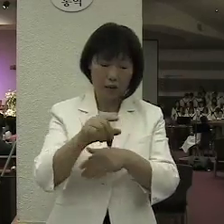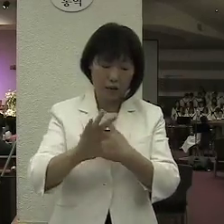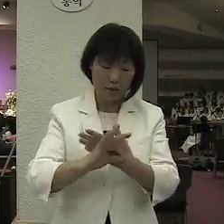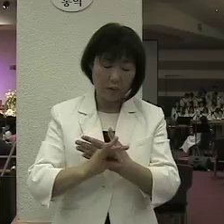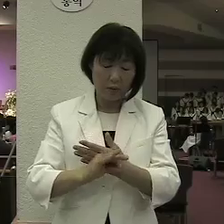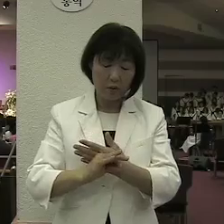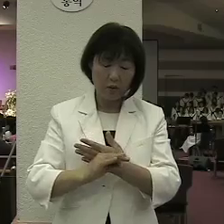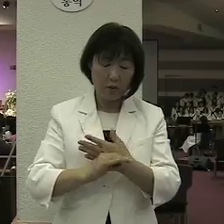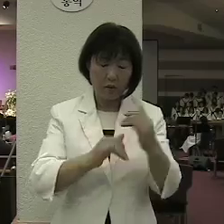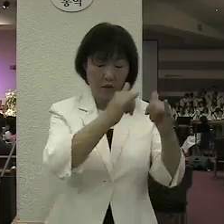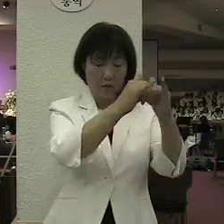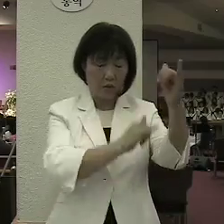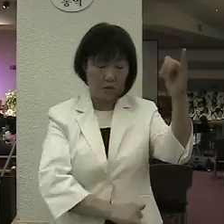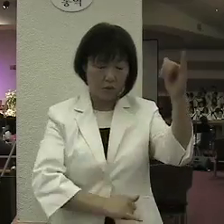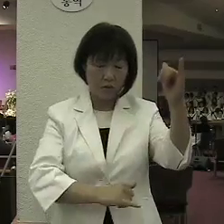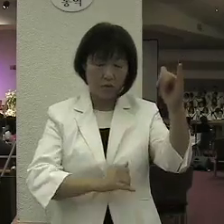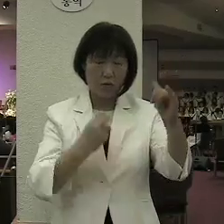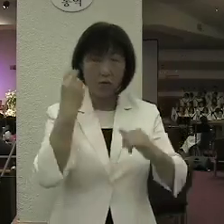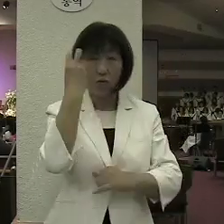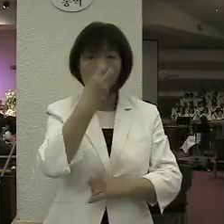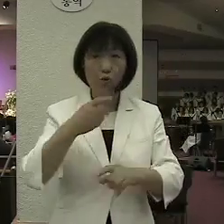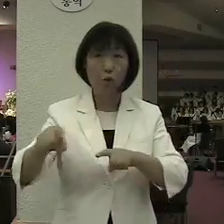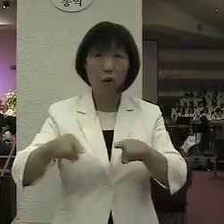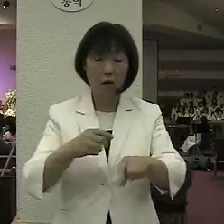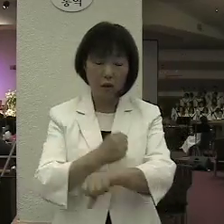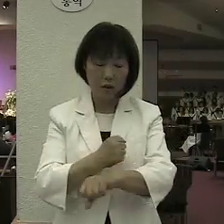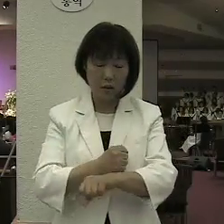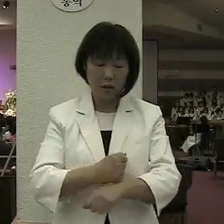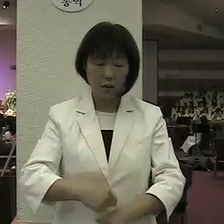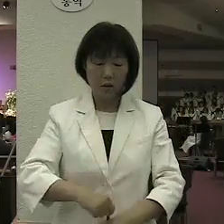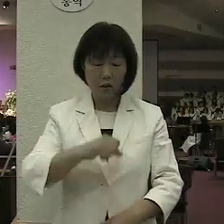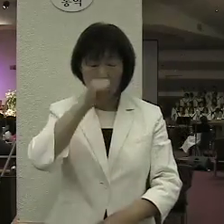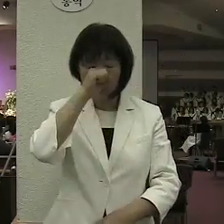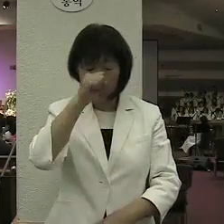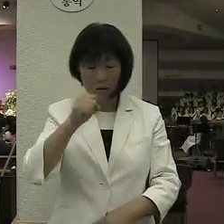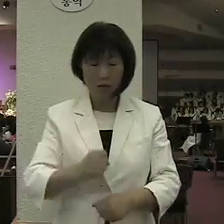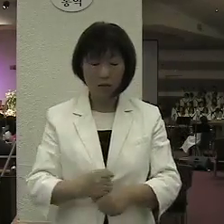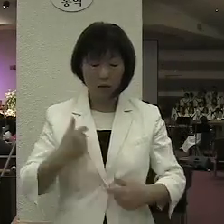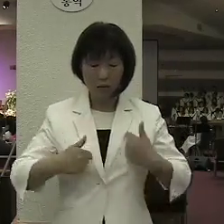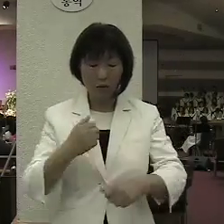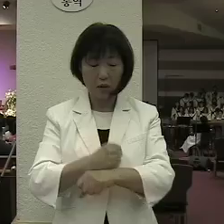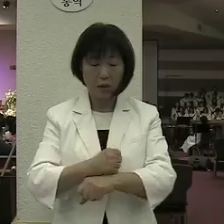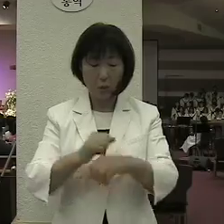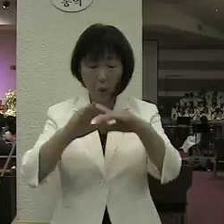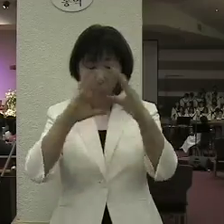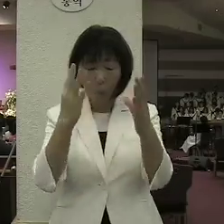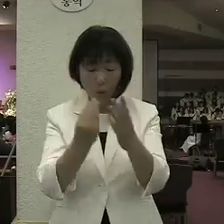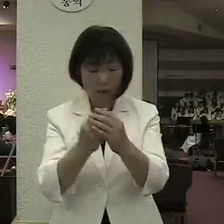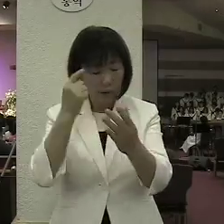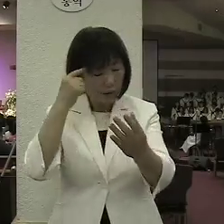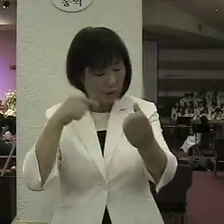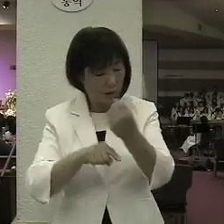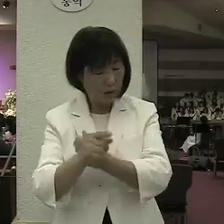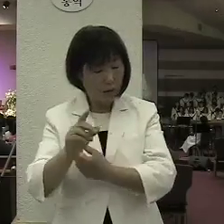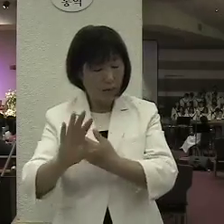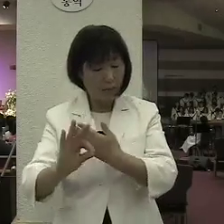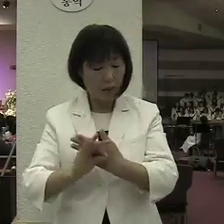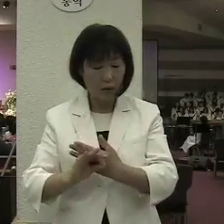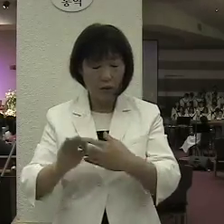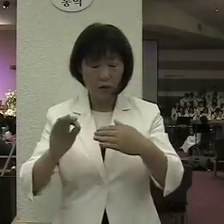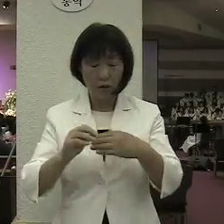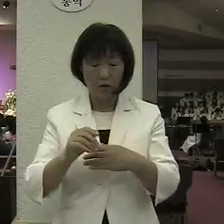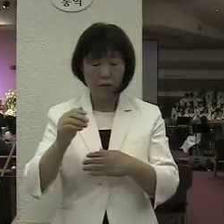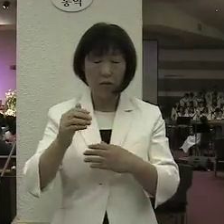번째 계시가 보좌에 앉아 계신 하나님을 보여주시는 거예요. 누가 보좌에 앉아 있는가 보라는 것입니다. 아무리